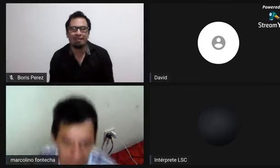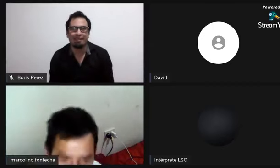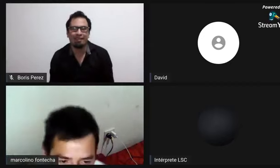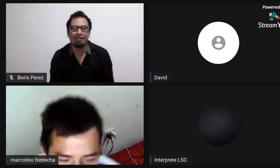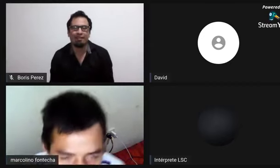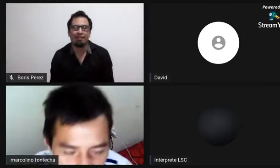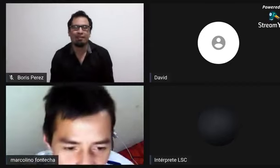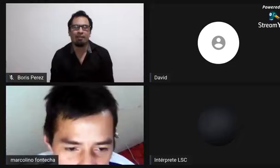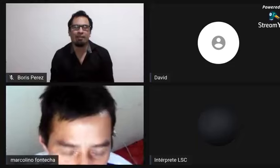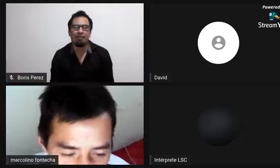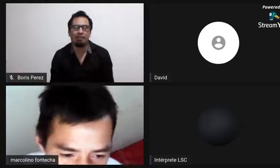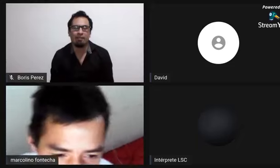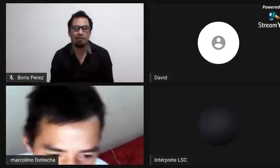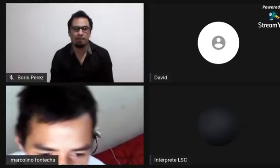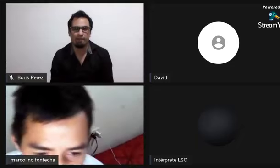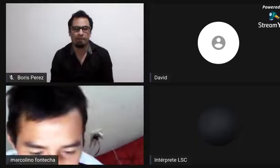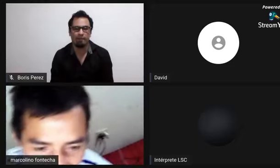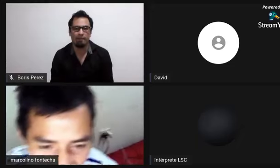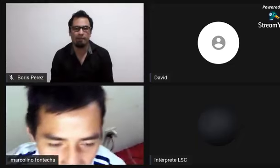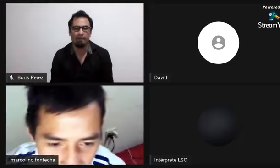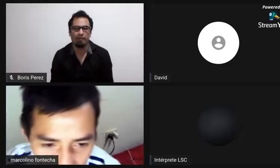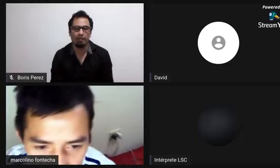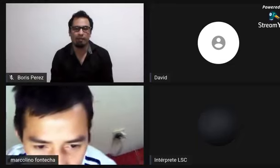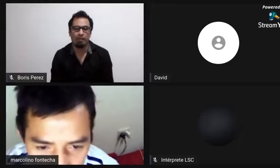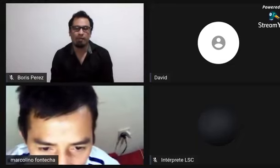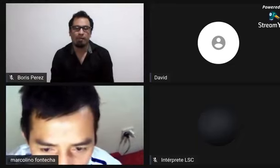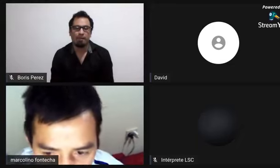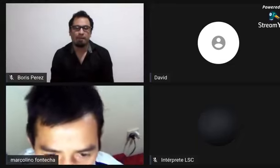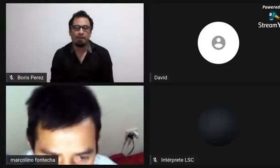¿Puedes alejarte un poquito más que no te veo bien?